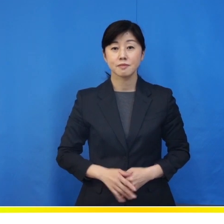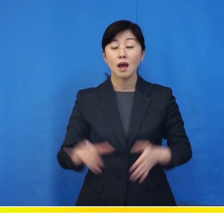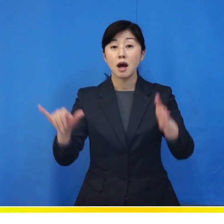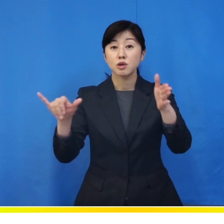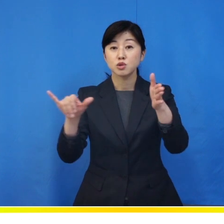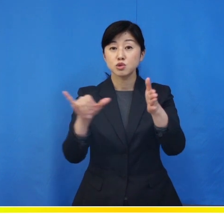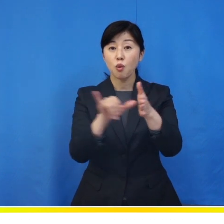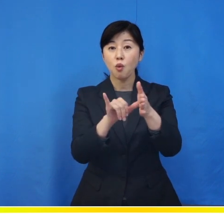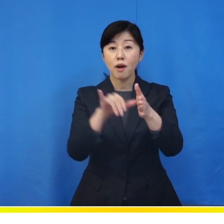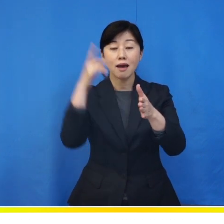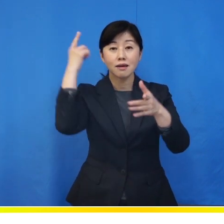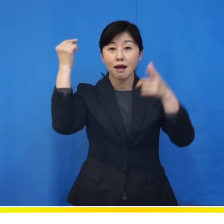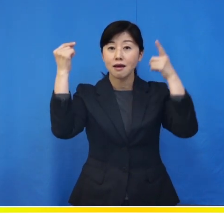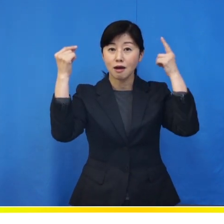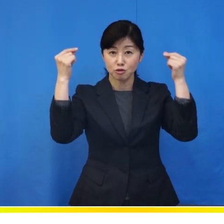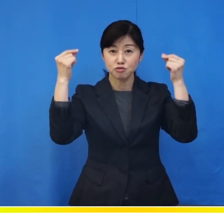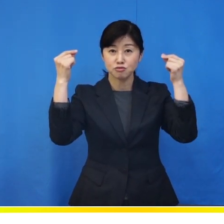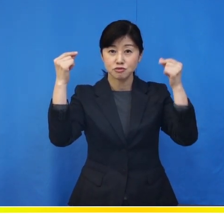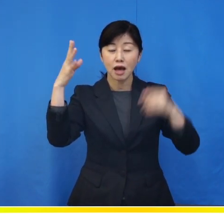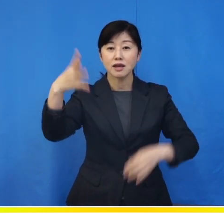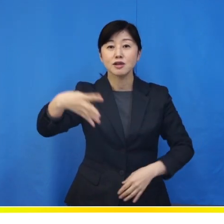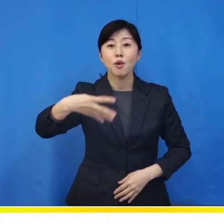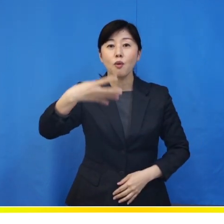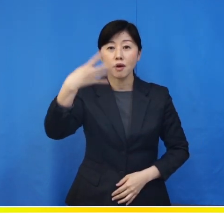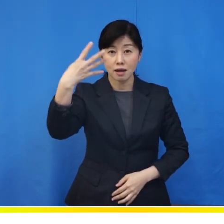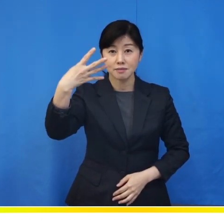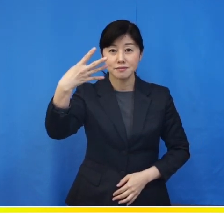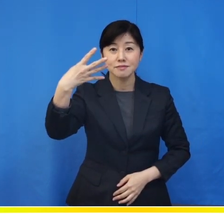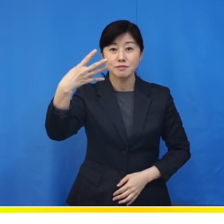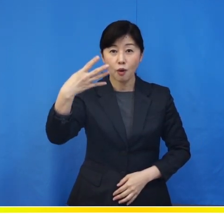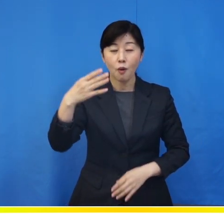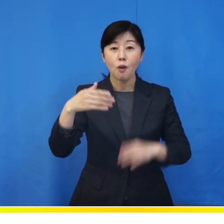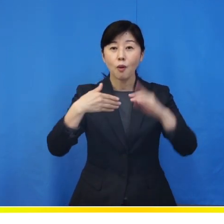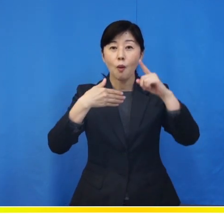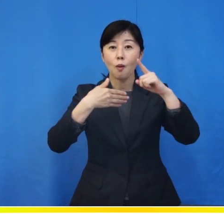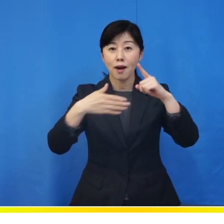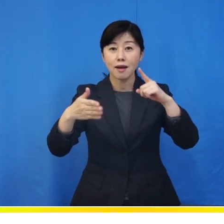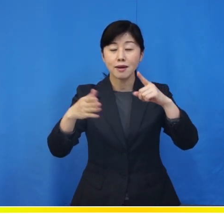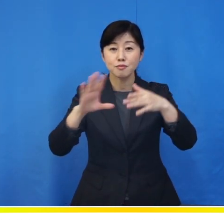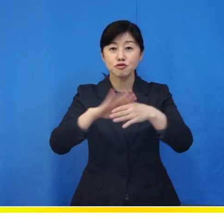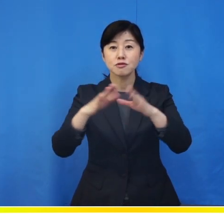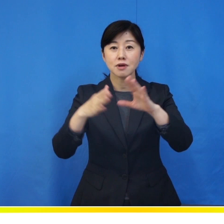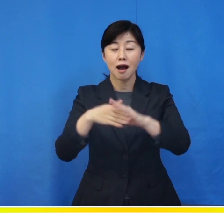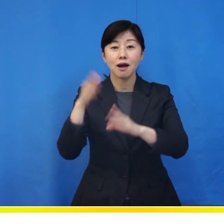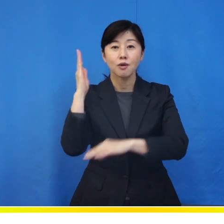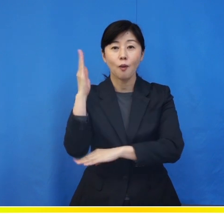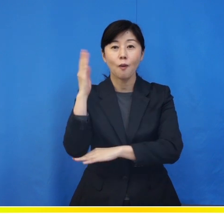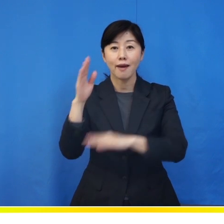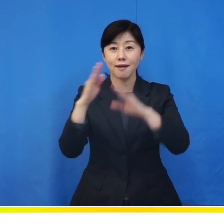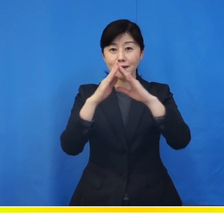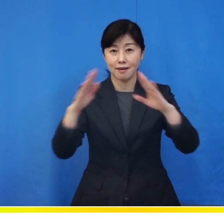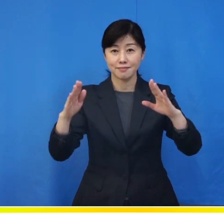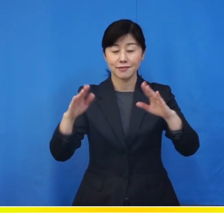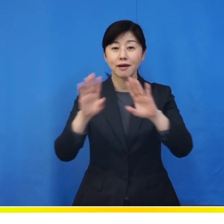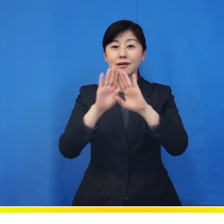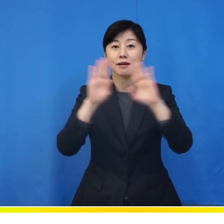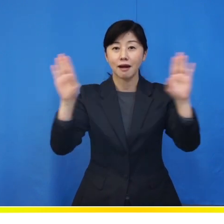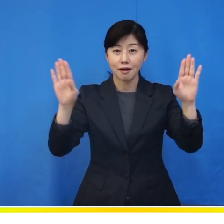生涯大学第4回公開文化講演会を開催します